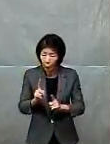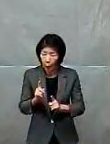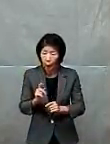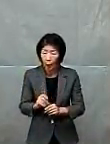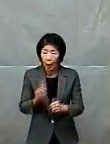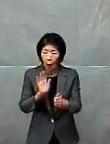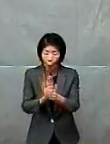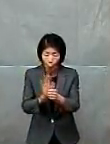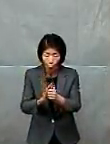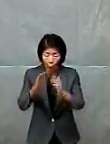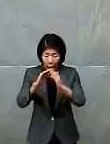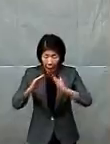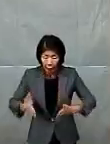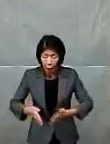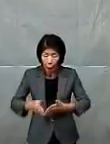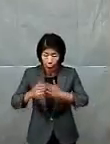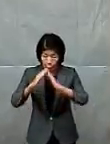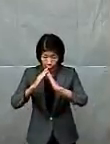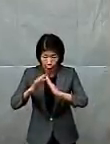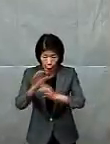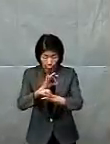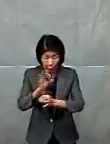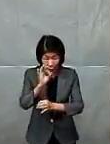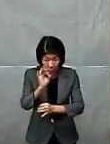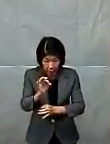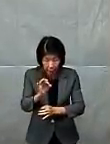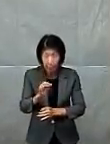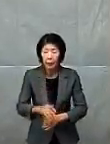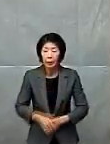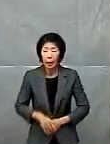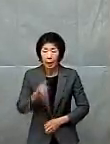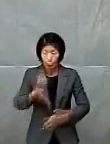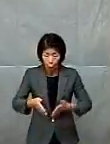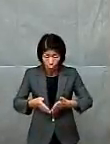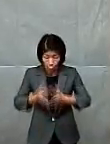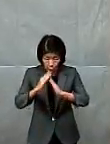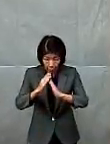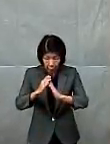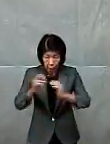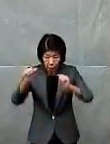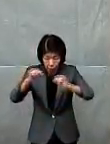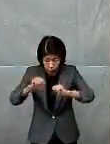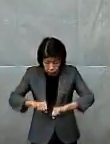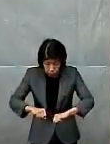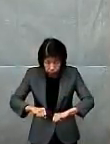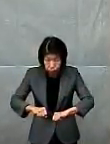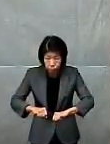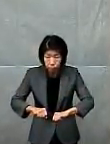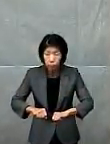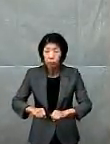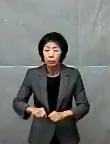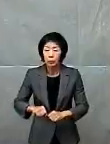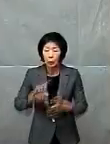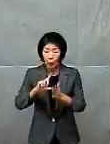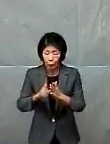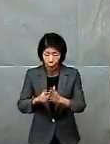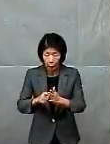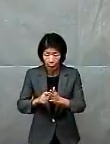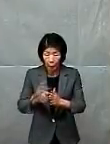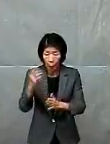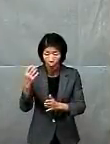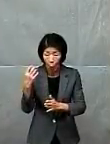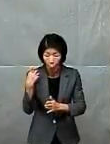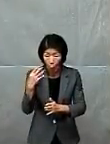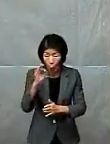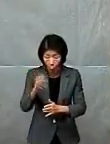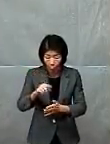後援団体の設立の経費に関しては、 はい、 その設立の合意がなった、設立するとなった時の経費負担は基本的